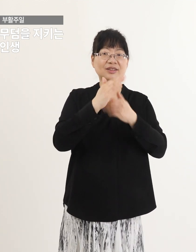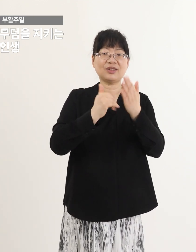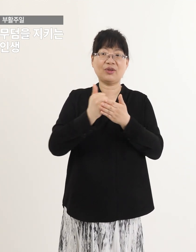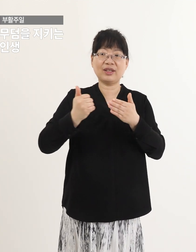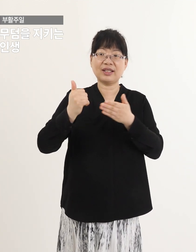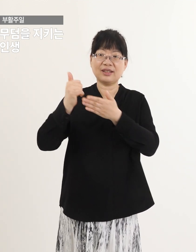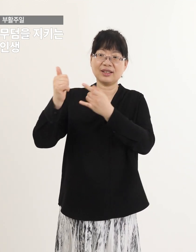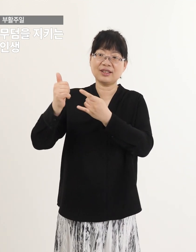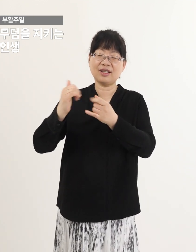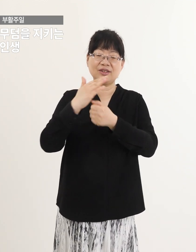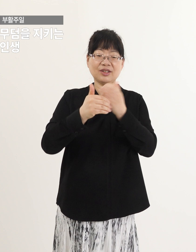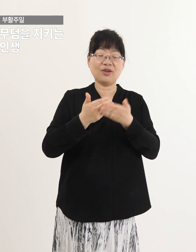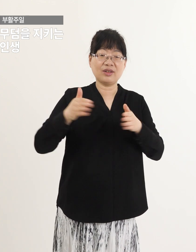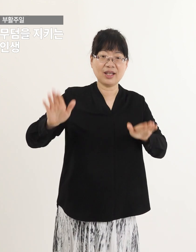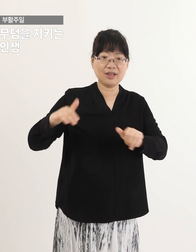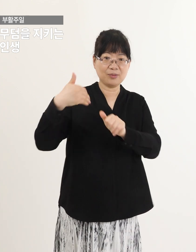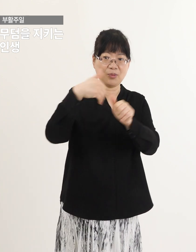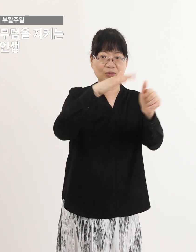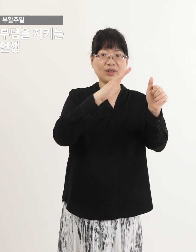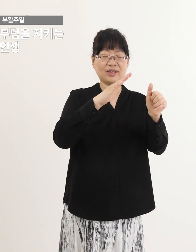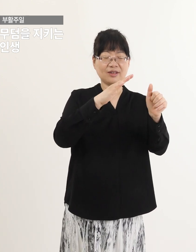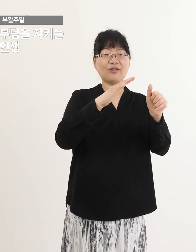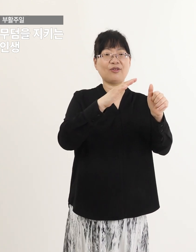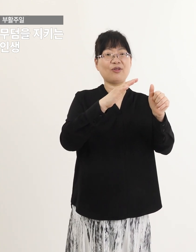겁니다. 자,